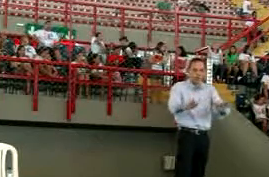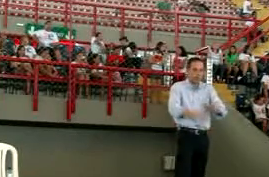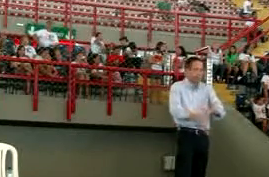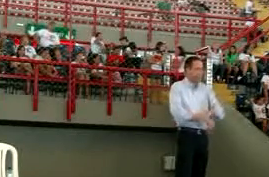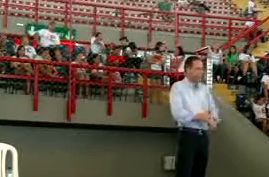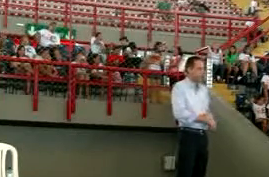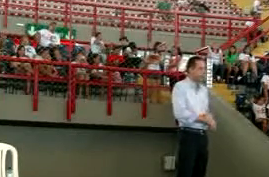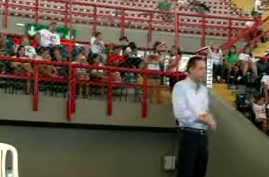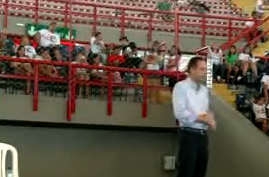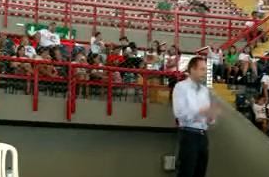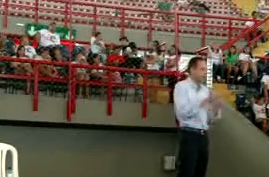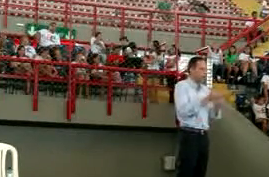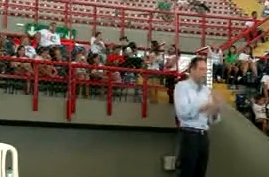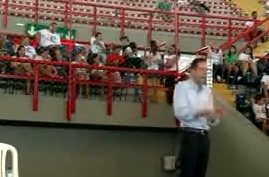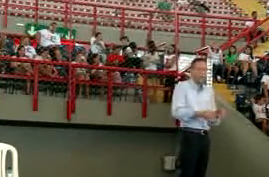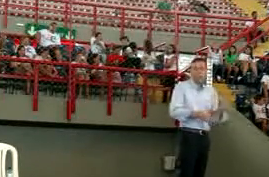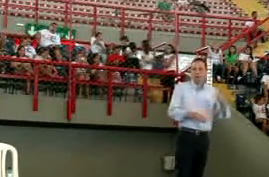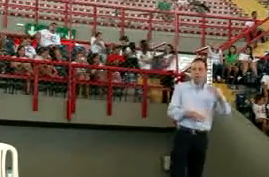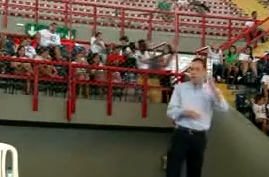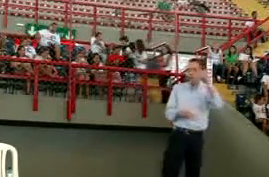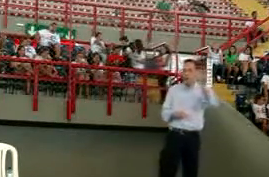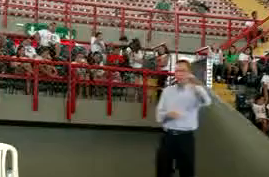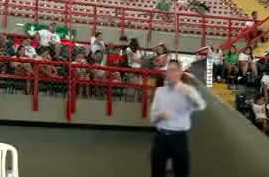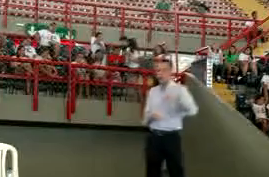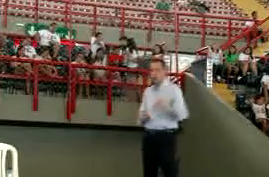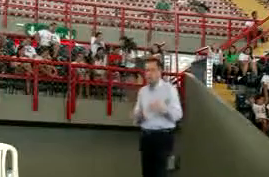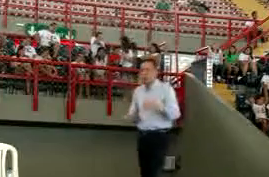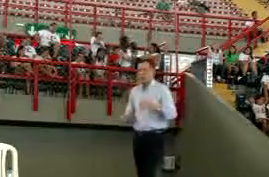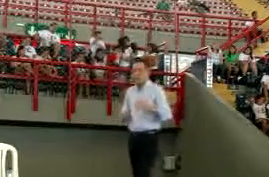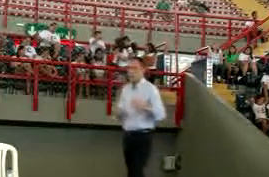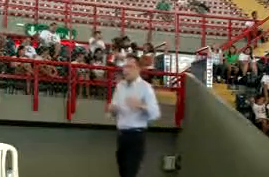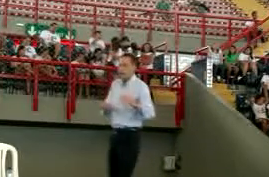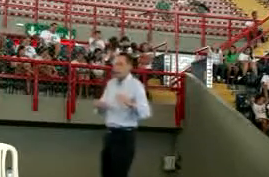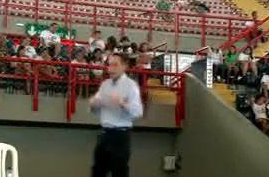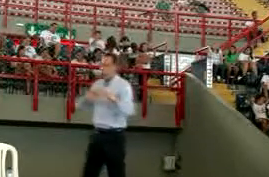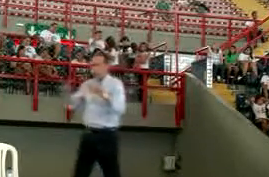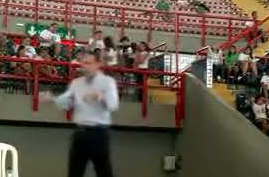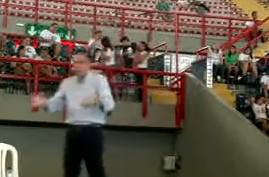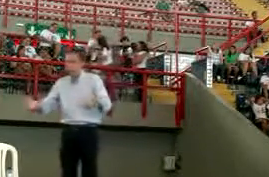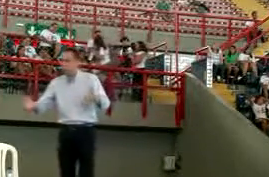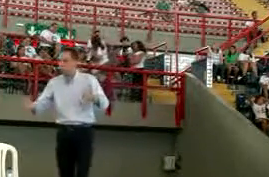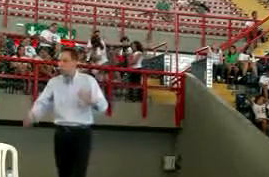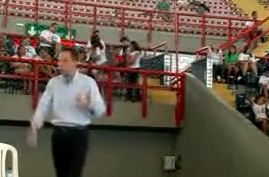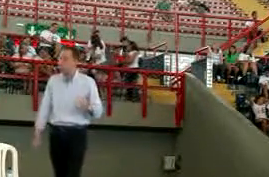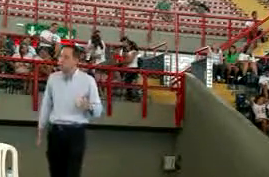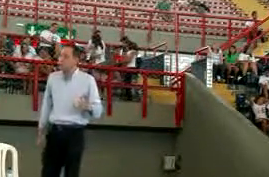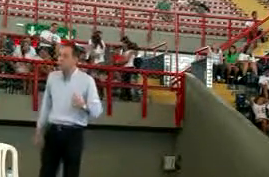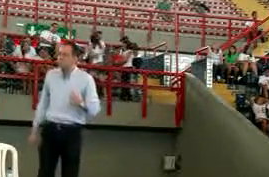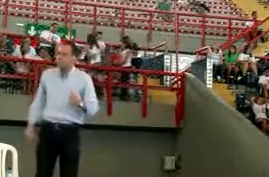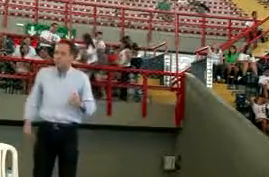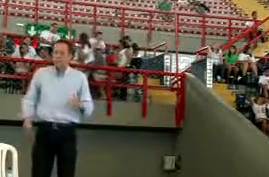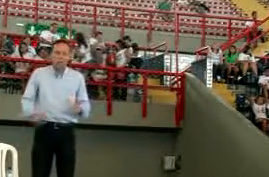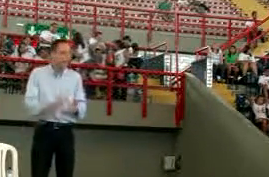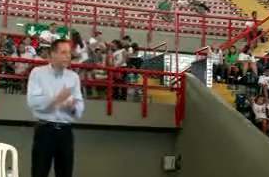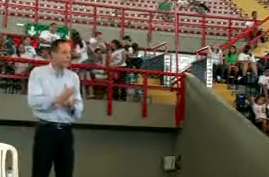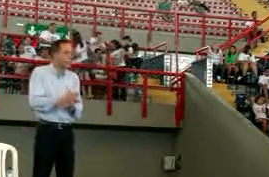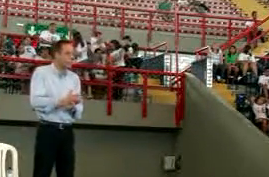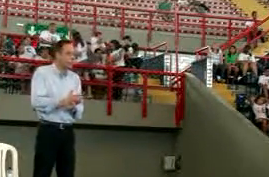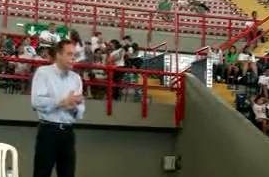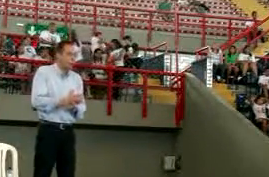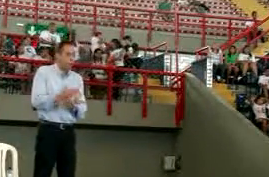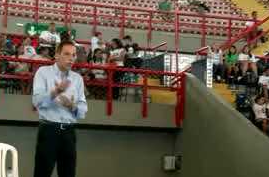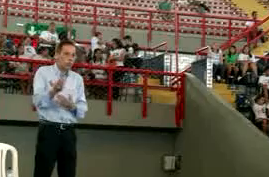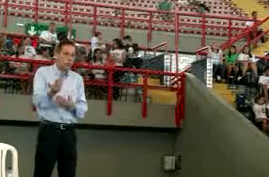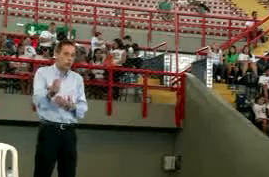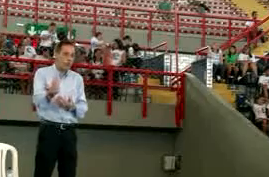à Espanha. Então lá, todo mundo falava espanhol, né? A cultura era a cultura hispânica. Só teve um